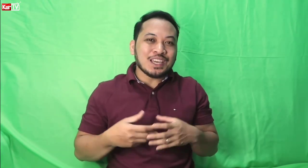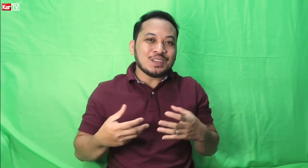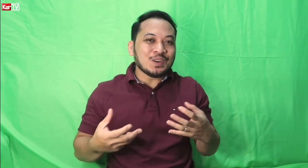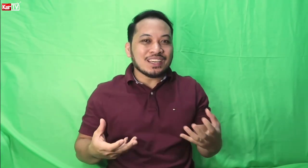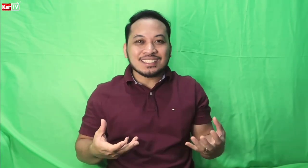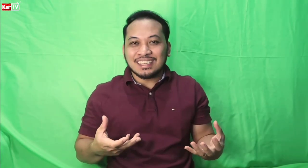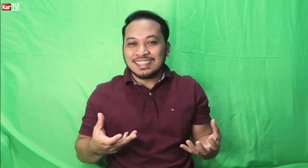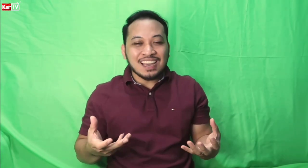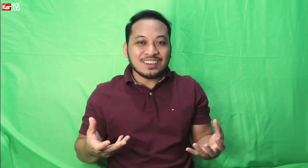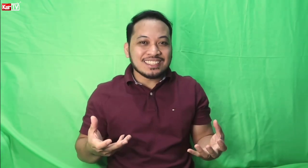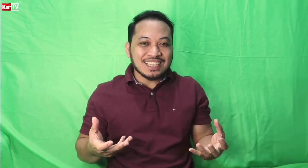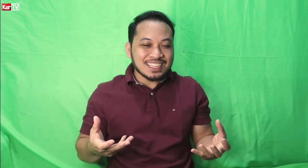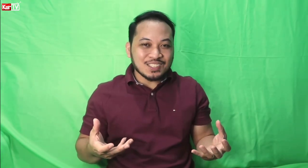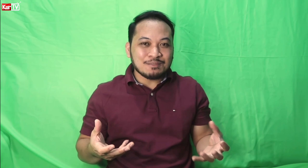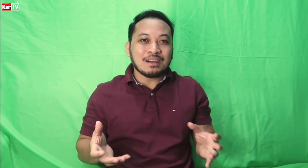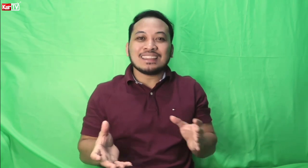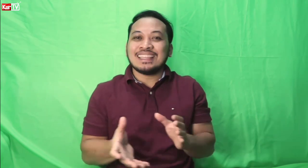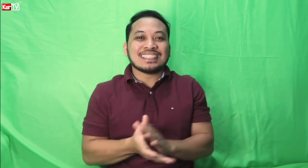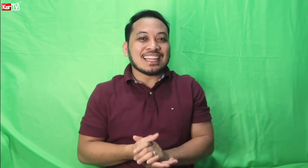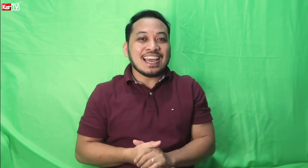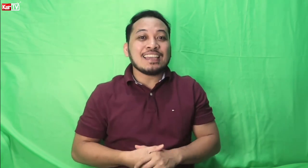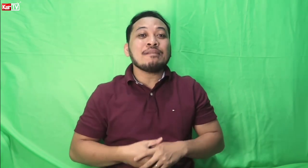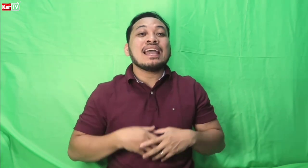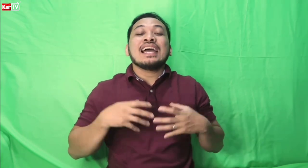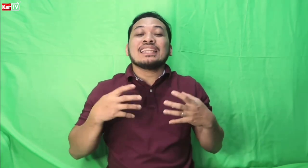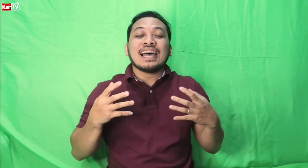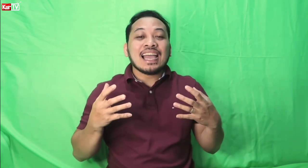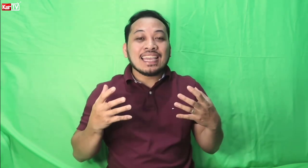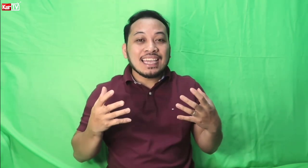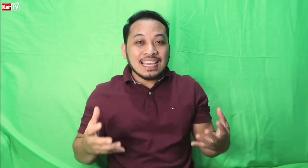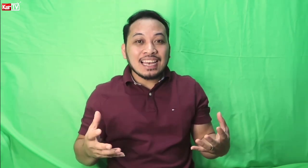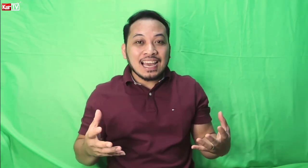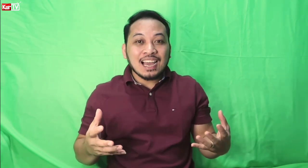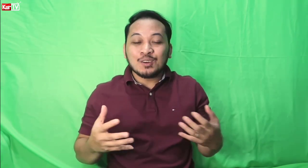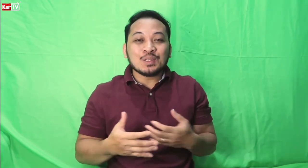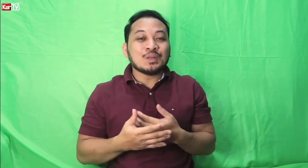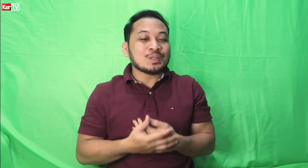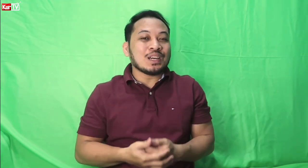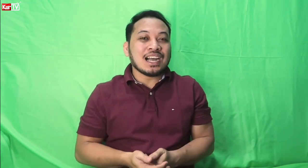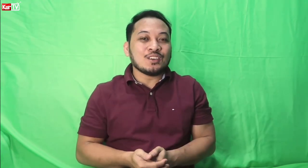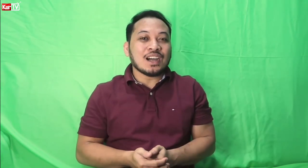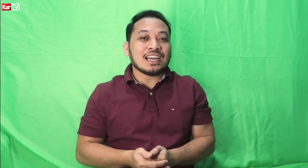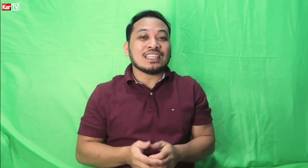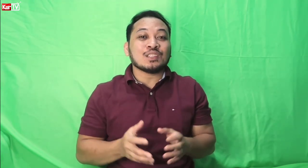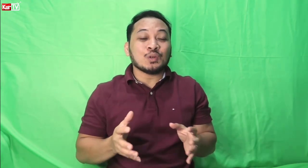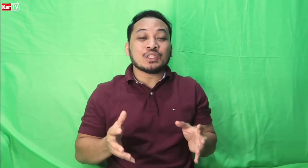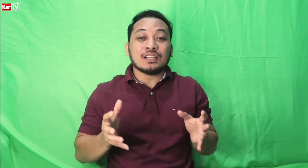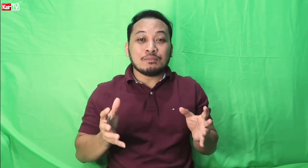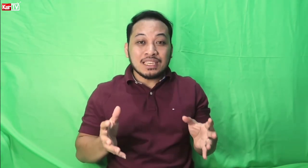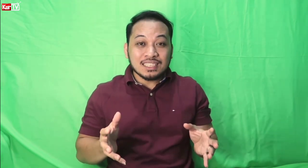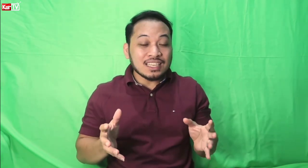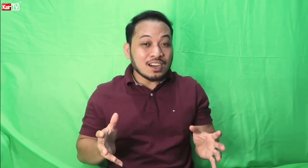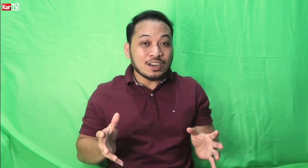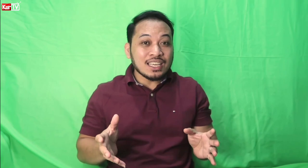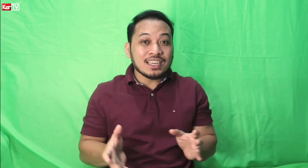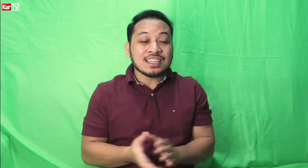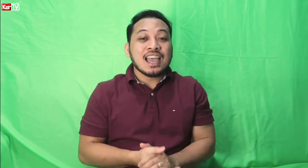inyo ng sign language lesson. But this time, dahil usong-uso na nga yung ating social media nowadays,